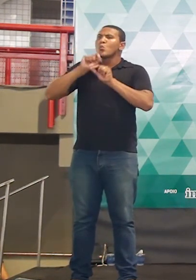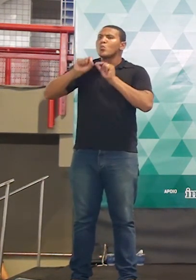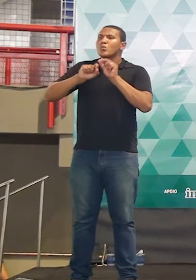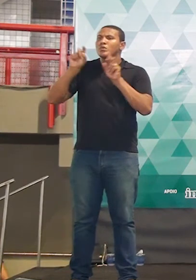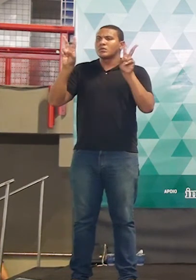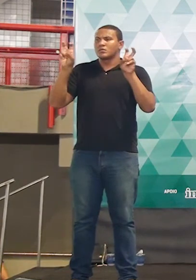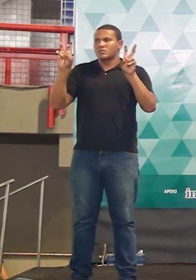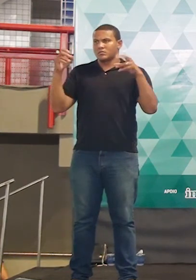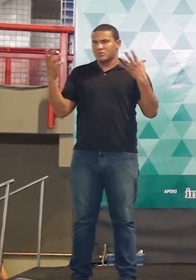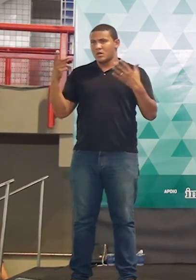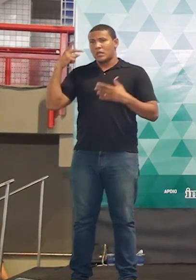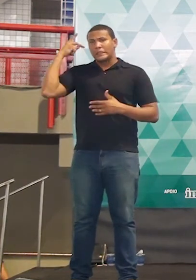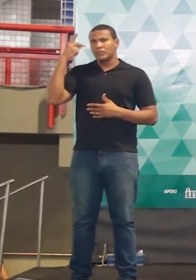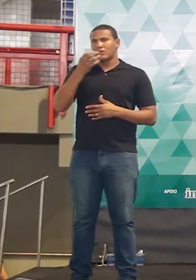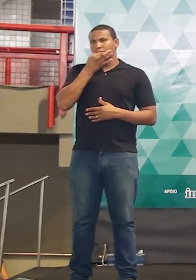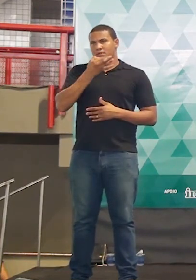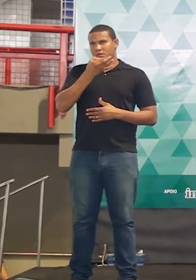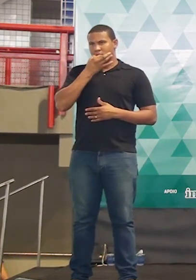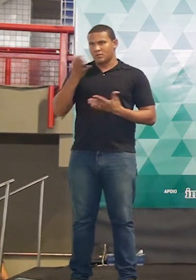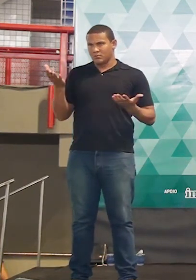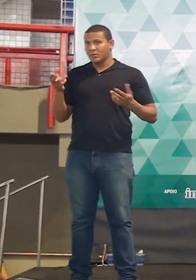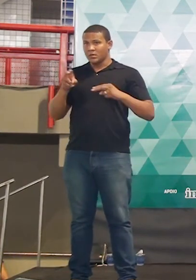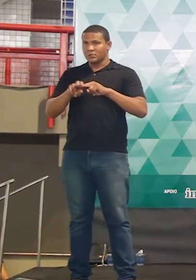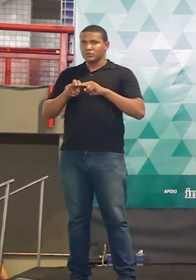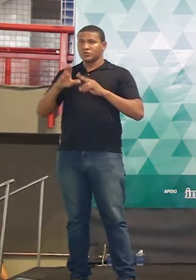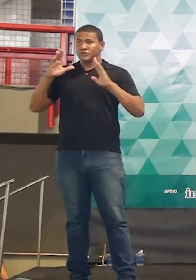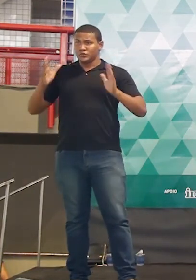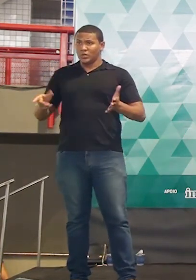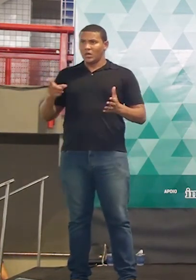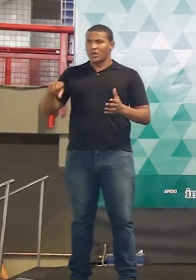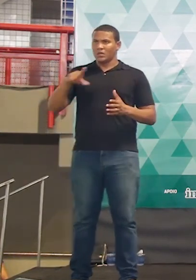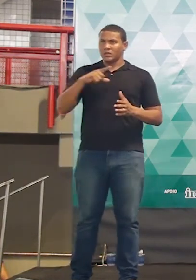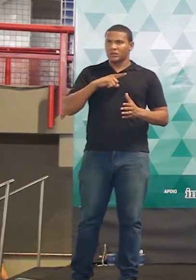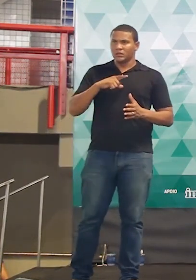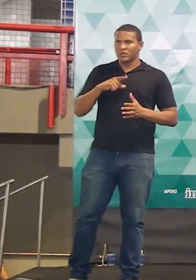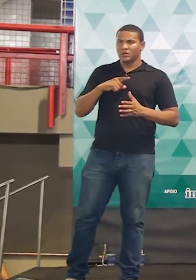opinião. Você já colocou 2 prováveis